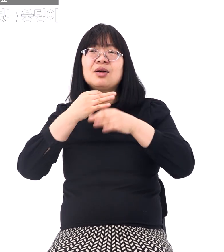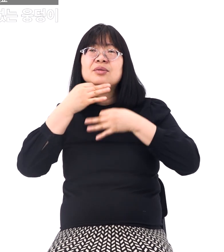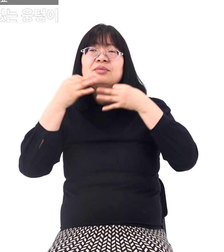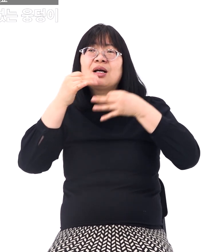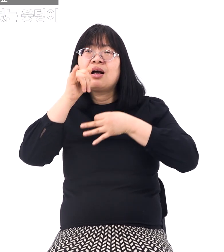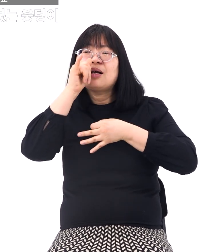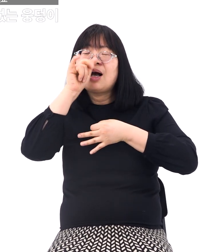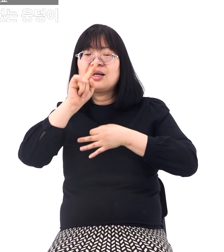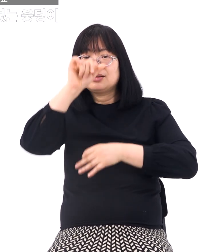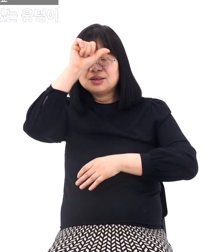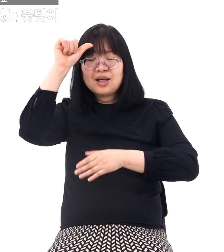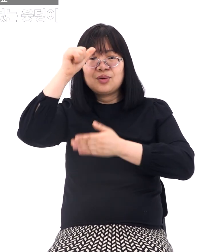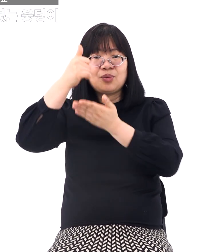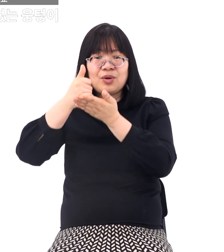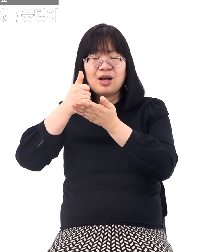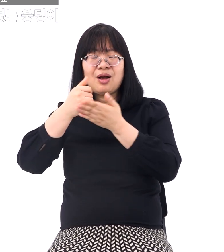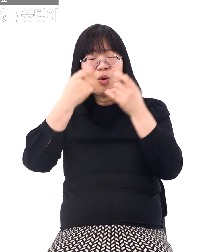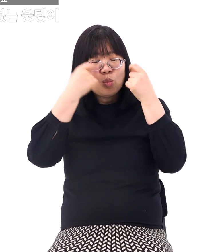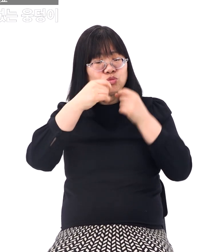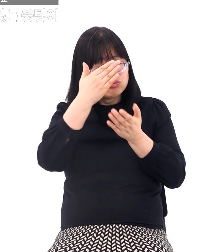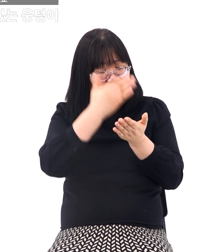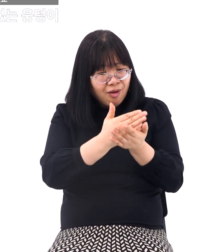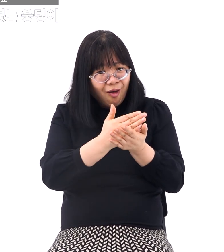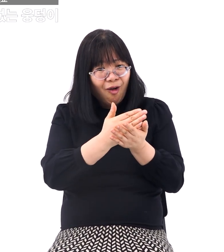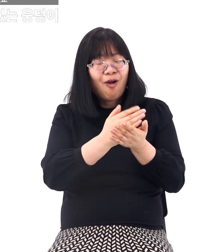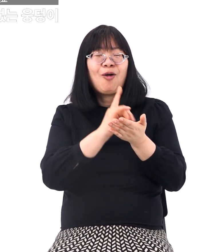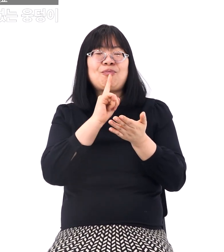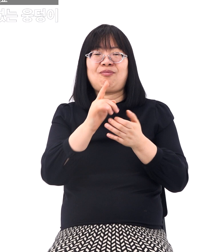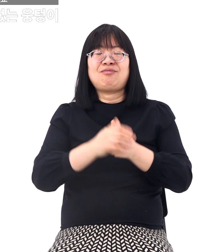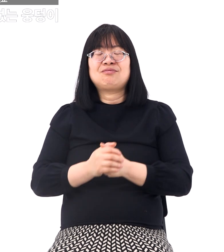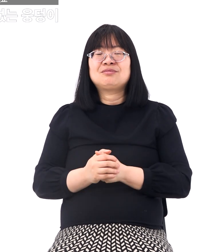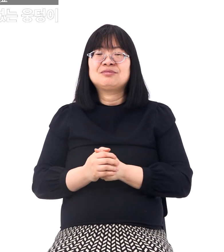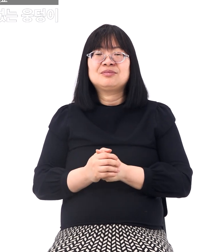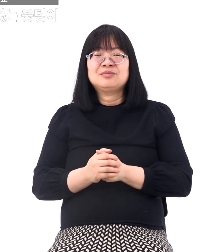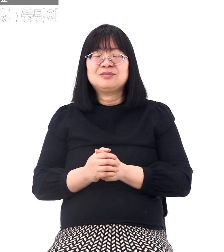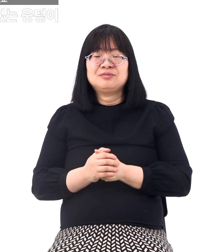한 장로가 울지 말라 그래요. 울지 말라.